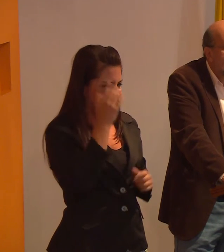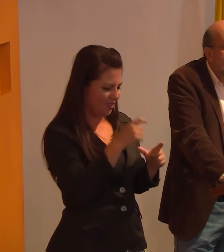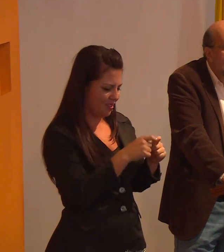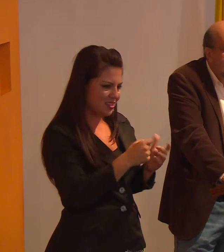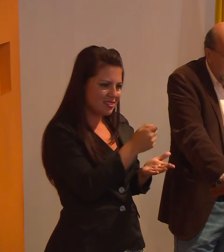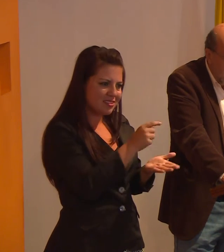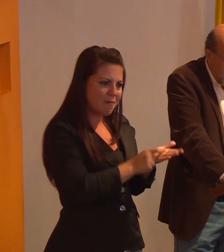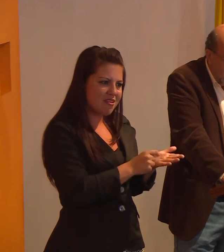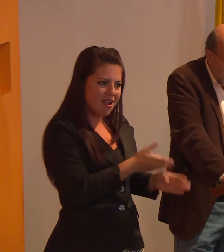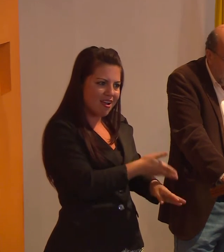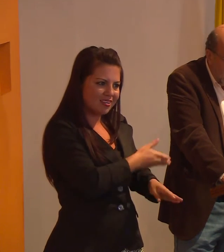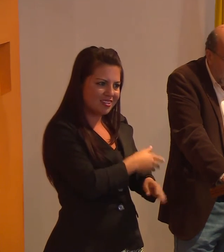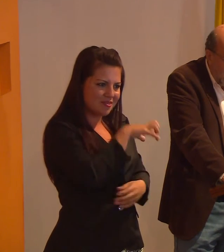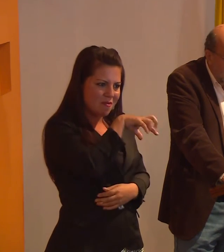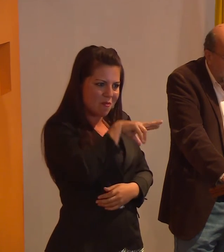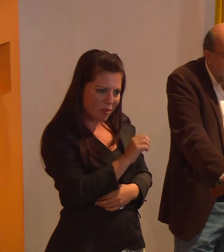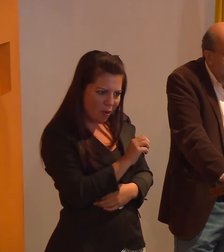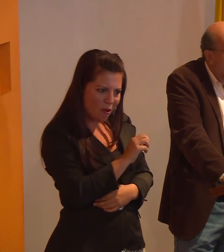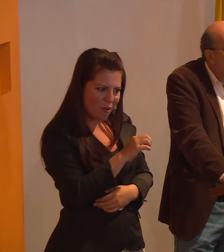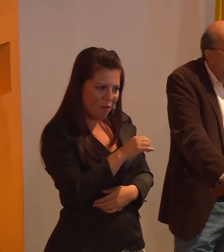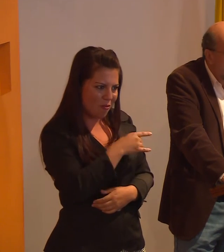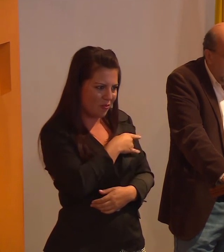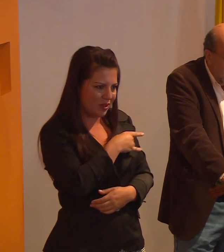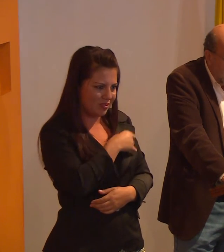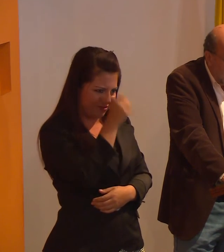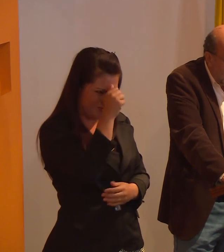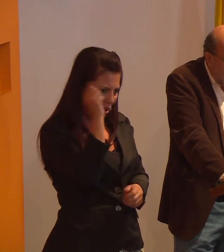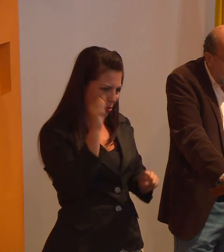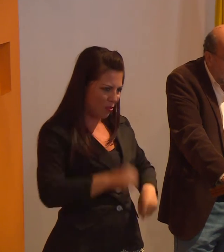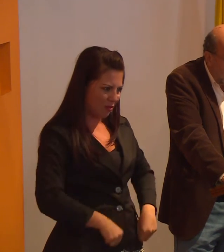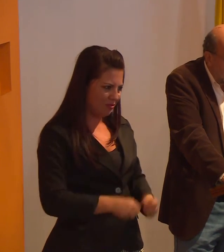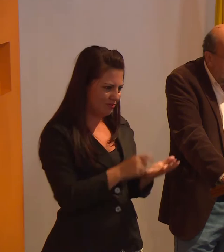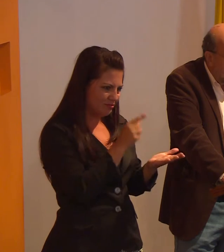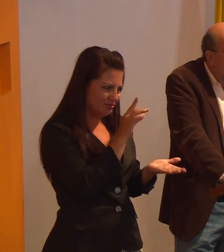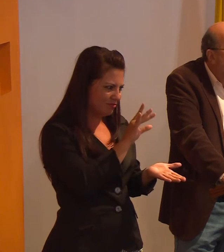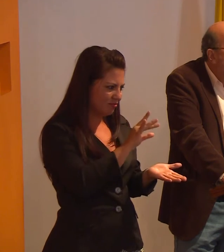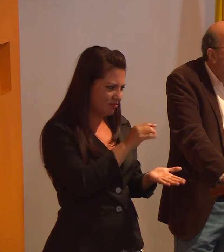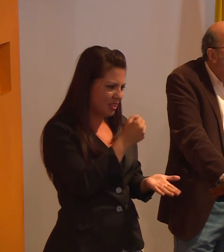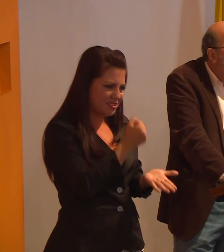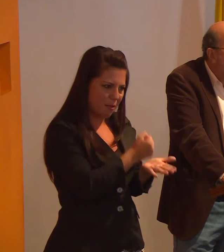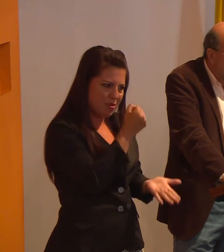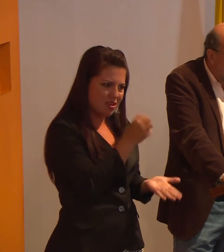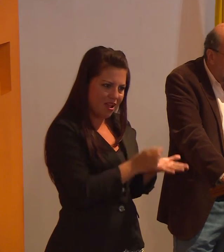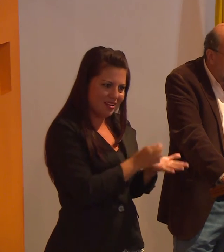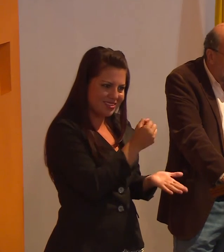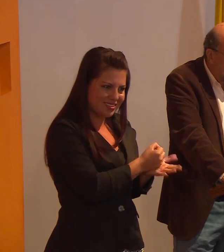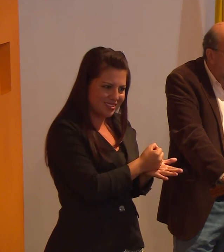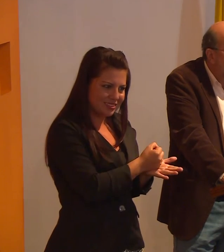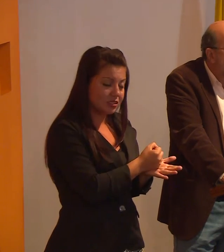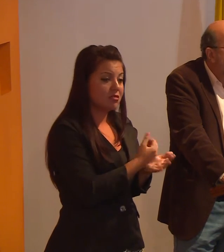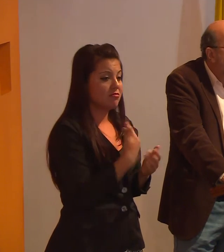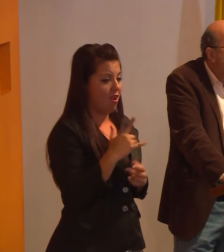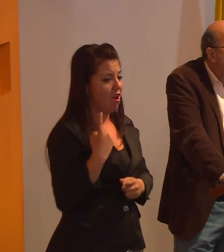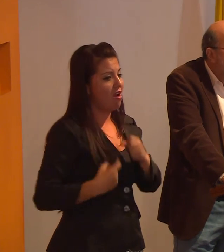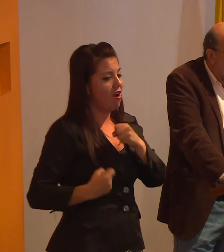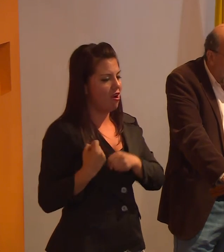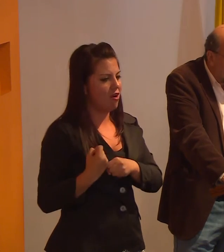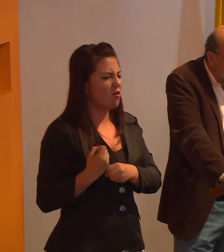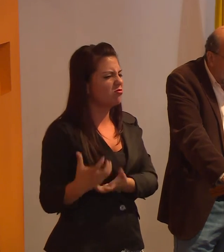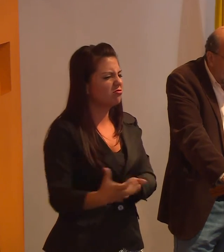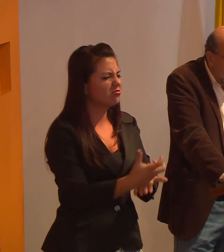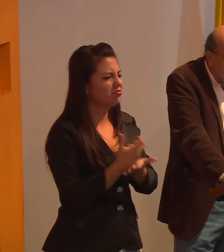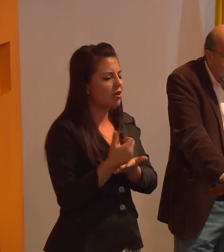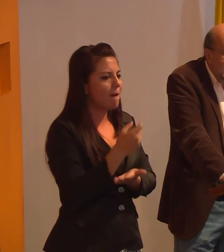ProUPN. El año pasado recaudamos ya 1.070 millones